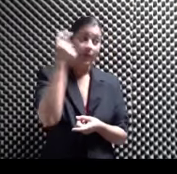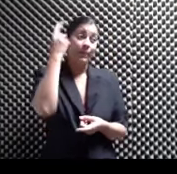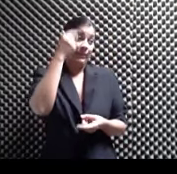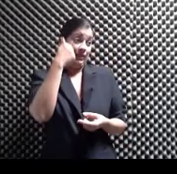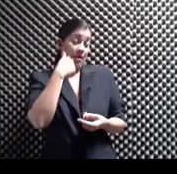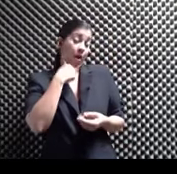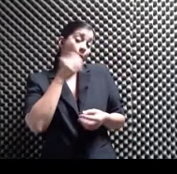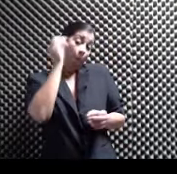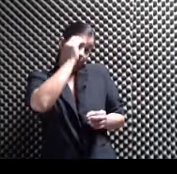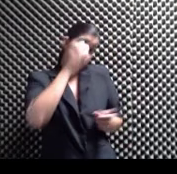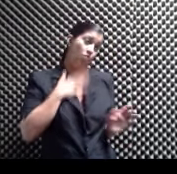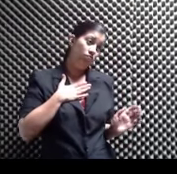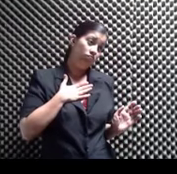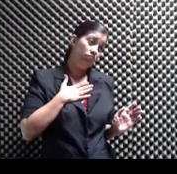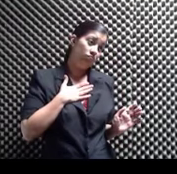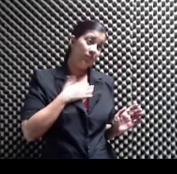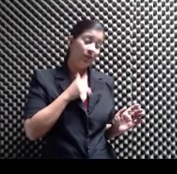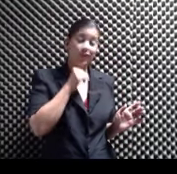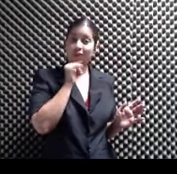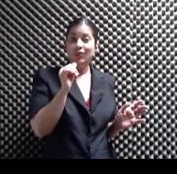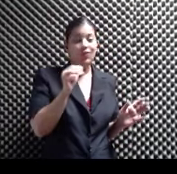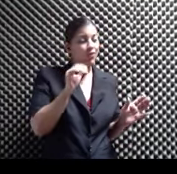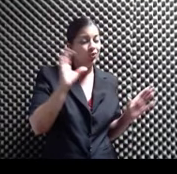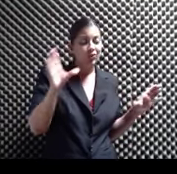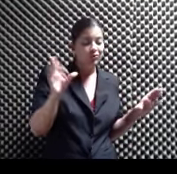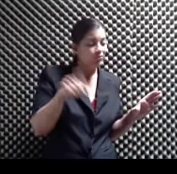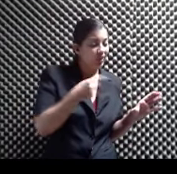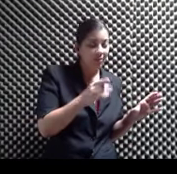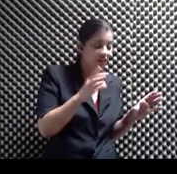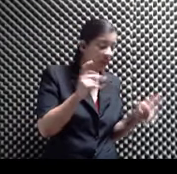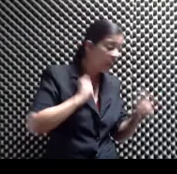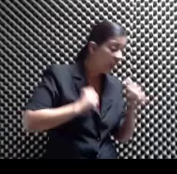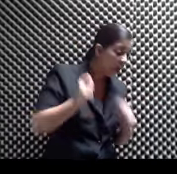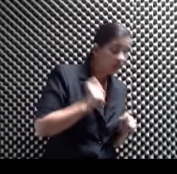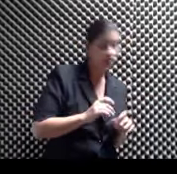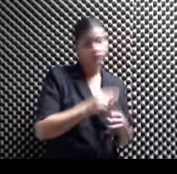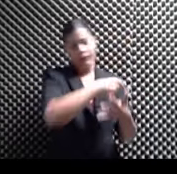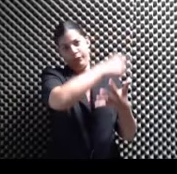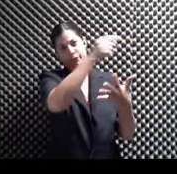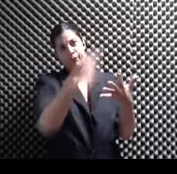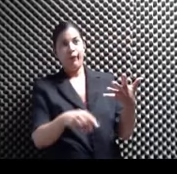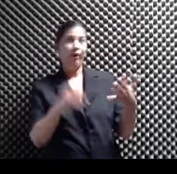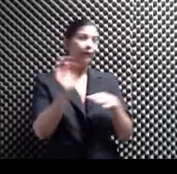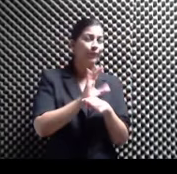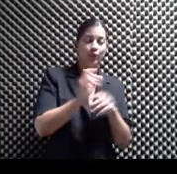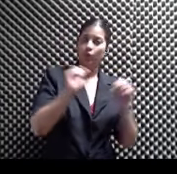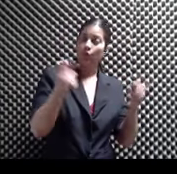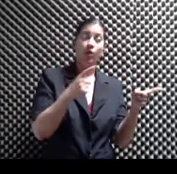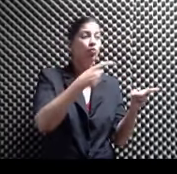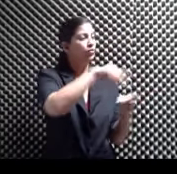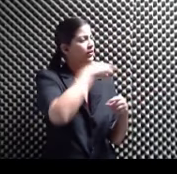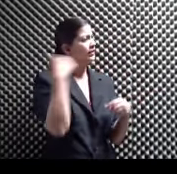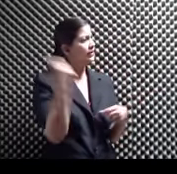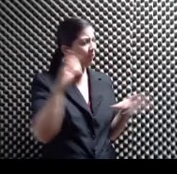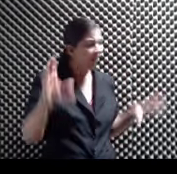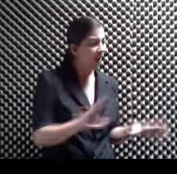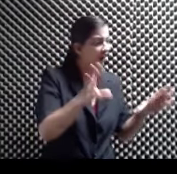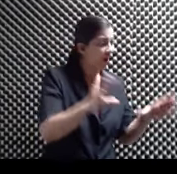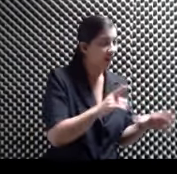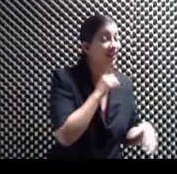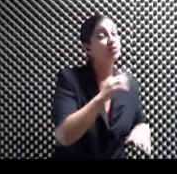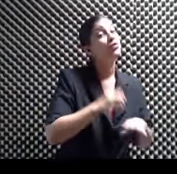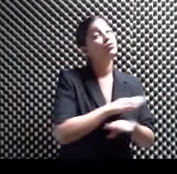teatro que no solamente hacen teatro, hacen de cantidad todo, de cosas, claro, cortos y de todo, pero siempre ha estado bien activo y hay mucha influencia en lo que